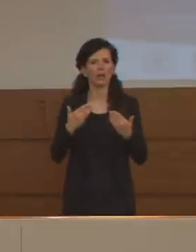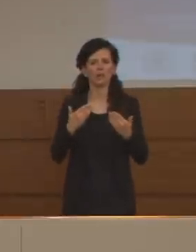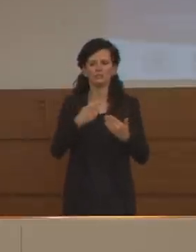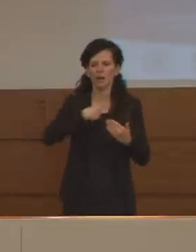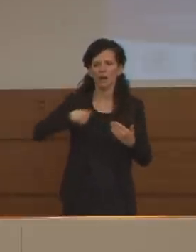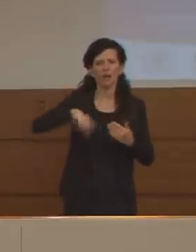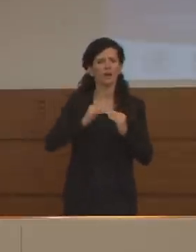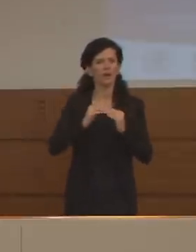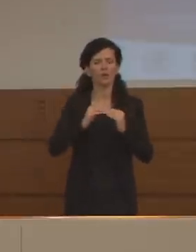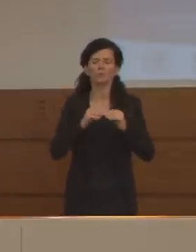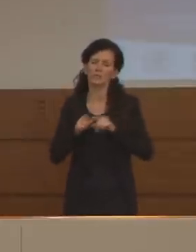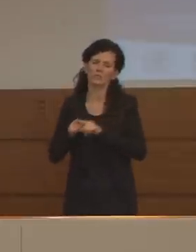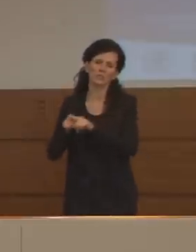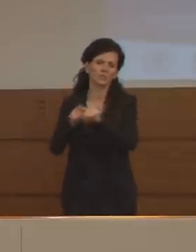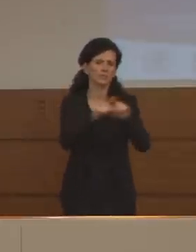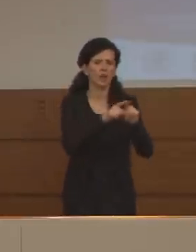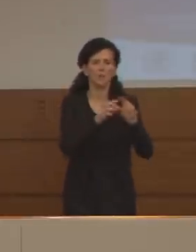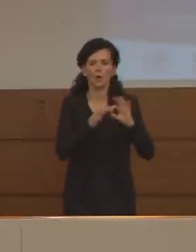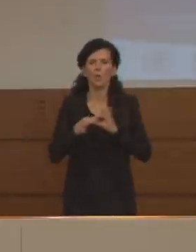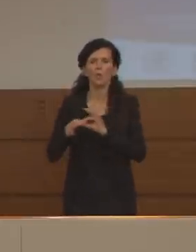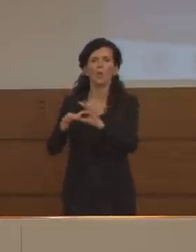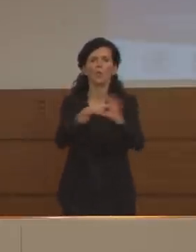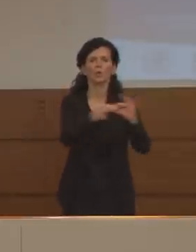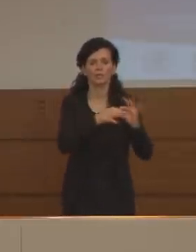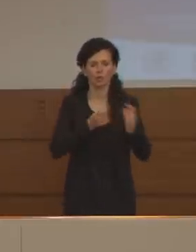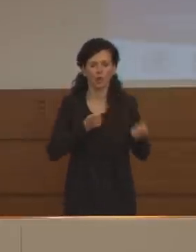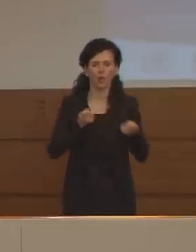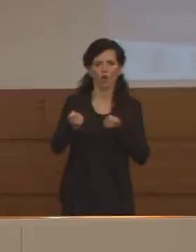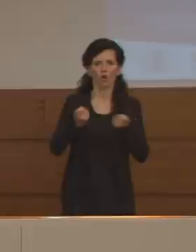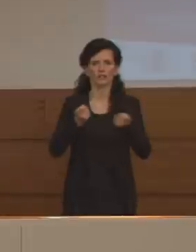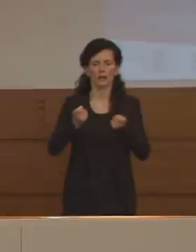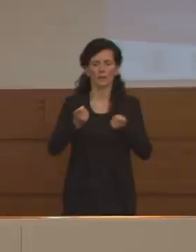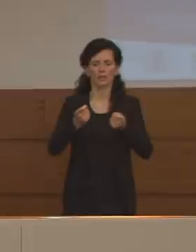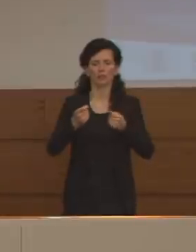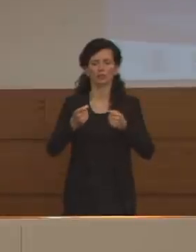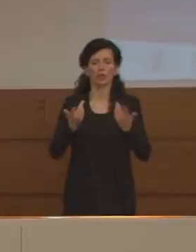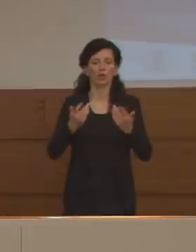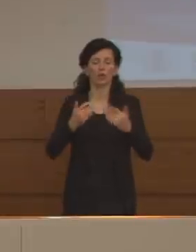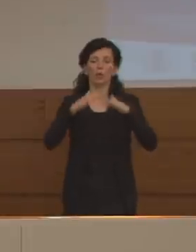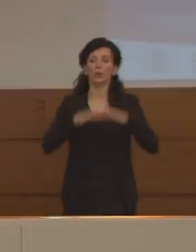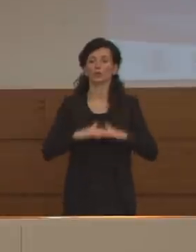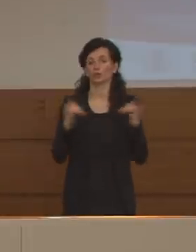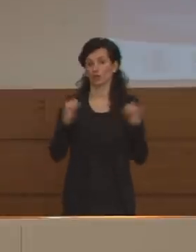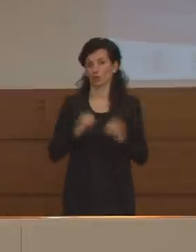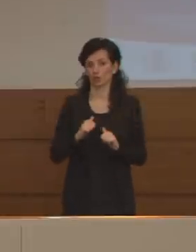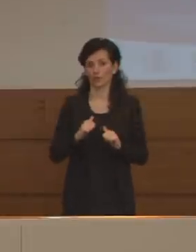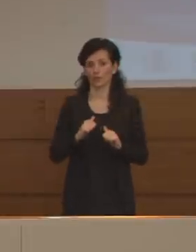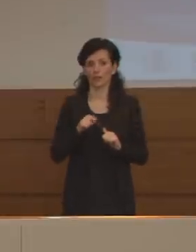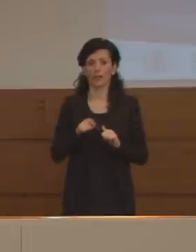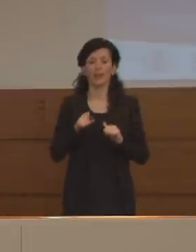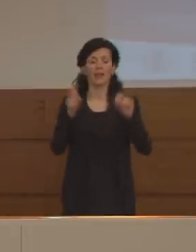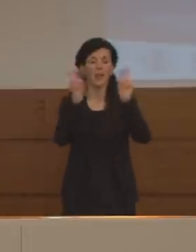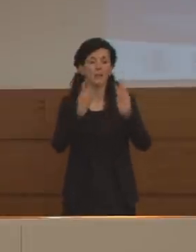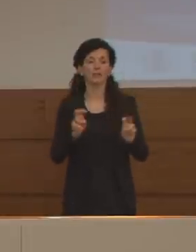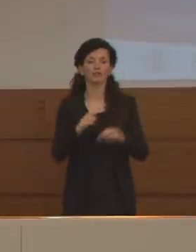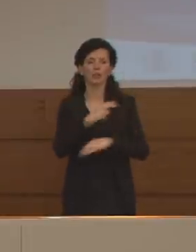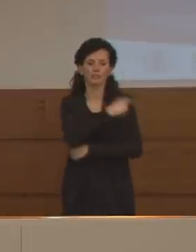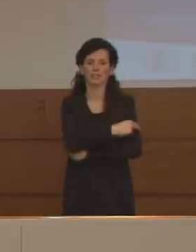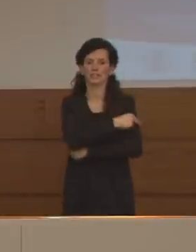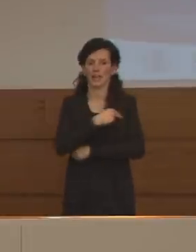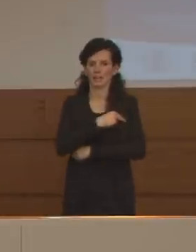gestirla sotto il coordinamento del sistema di protezione civile questa è un'emergenza sanitaria non è un emergenza